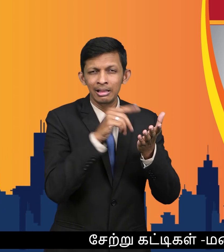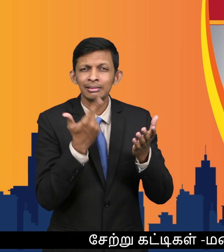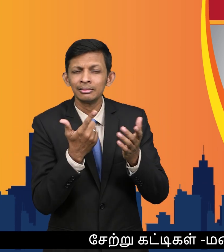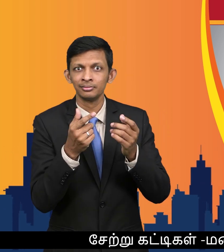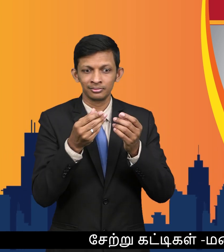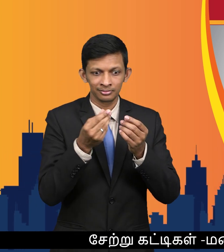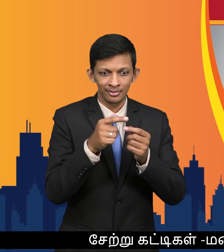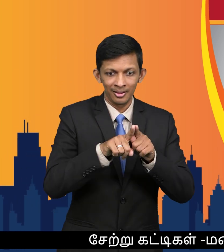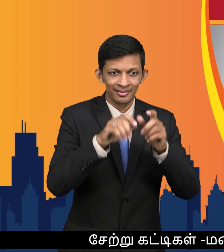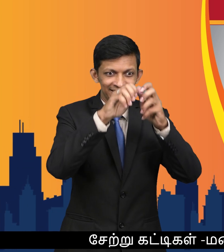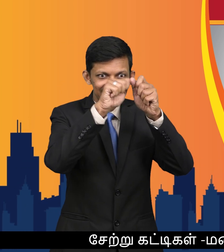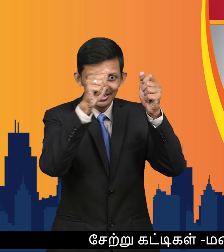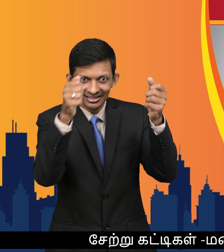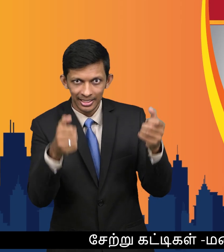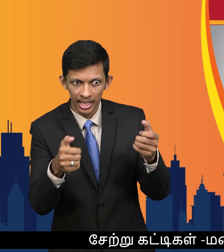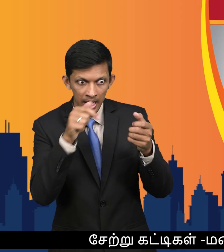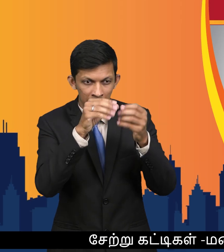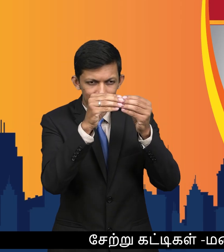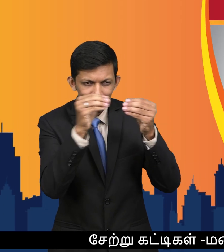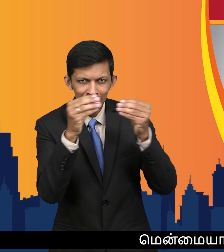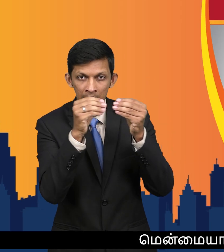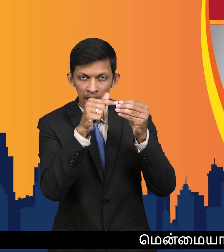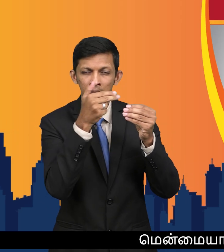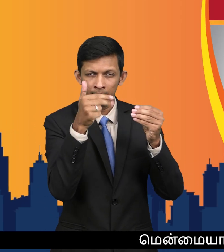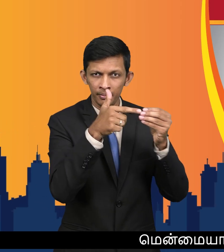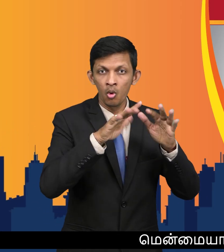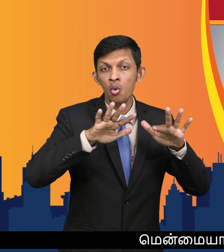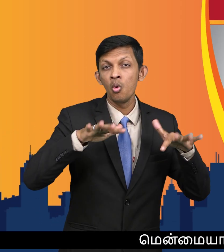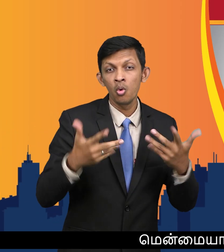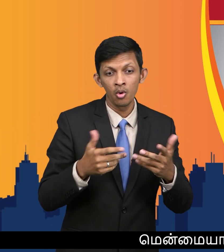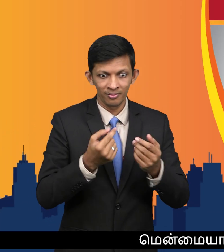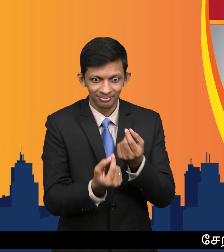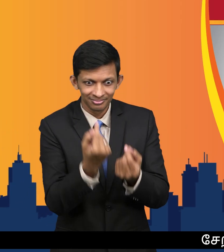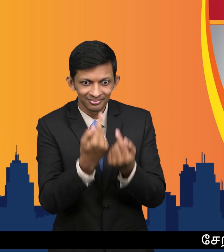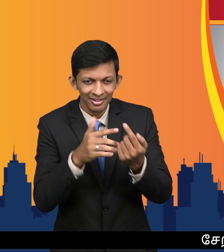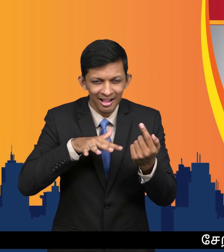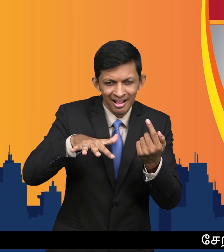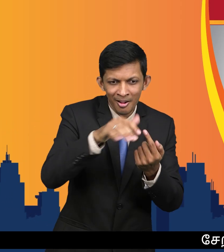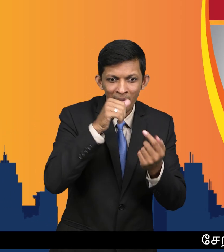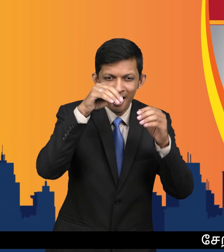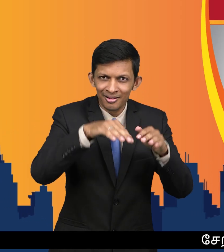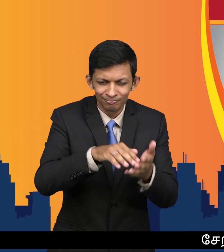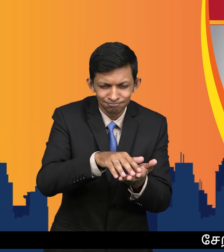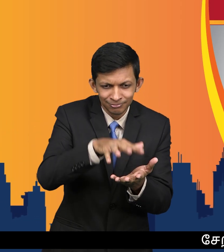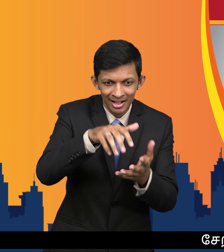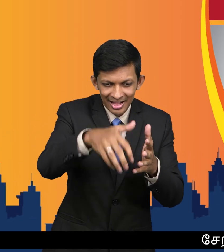சேற்று கட்டிடங்கள், மண் அல்லது நீர் படுக்கைகளில் மென்மையான களிமண் அல்லது சேற்று பைகள்.